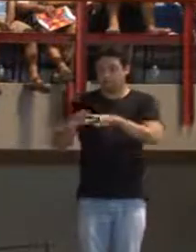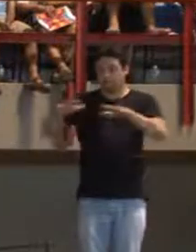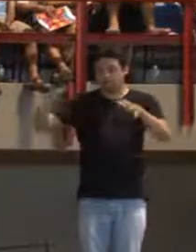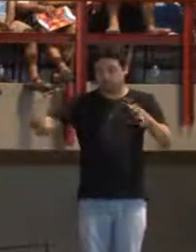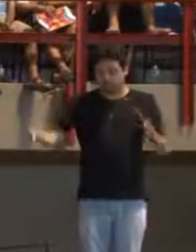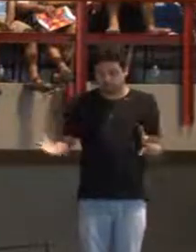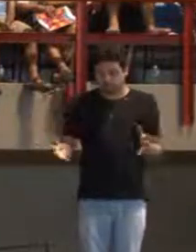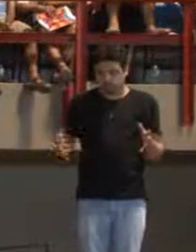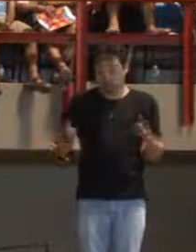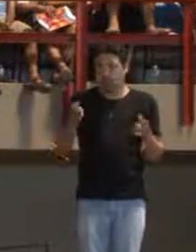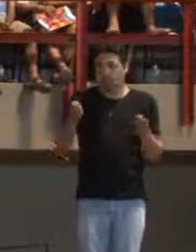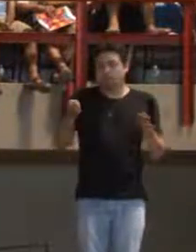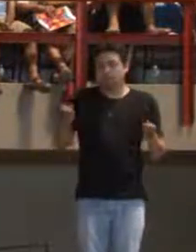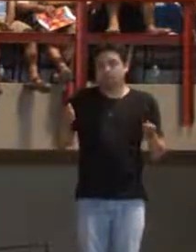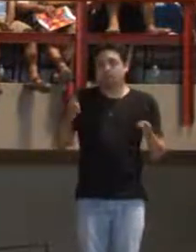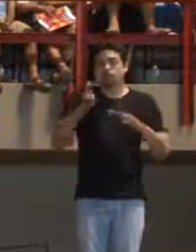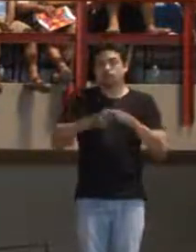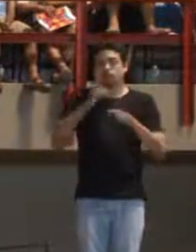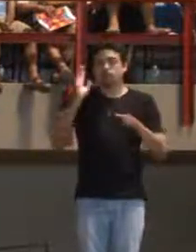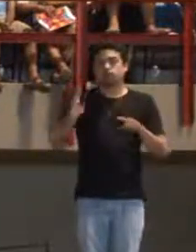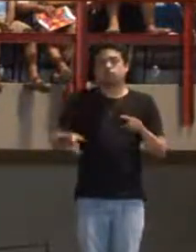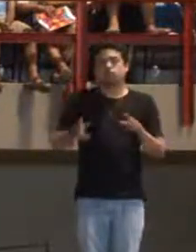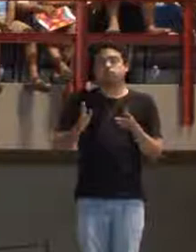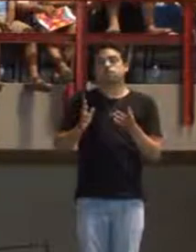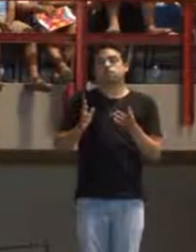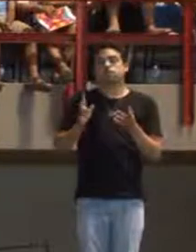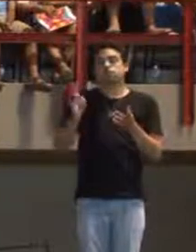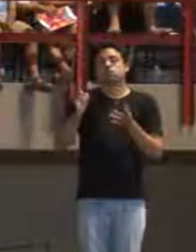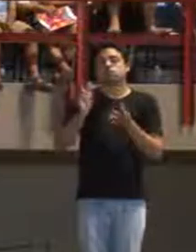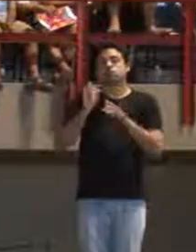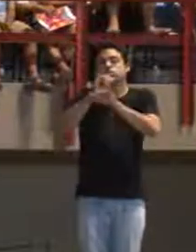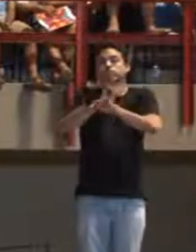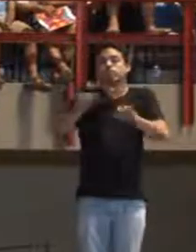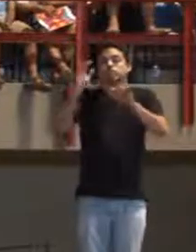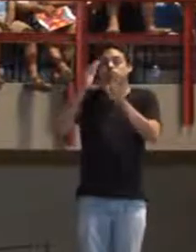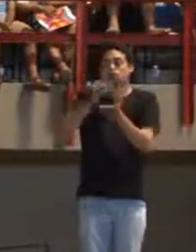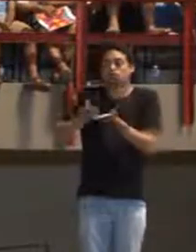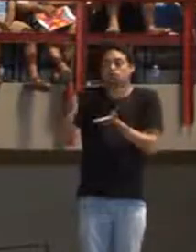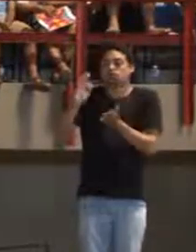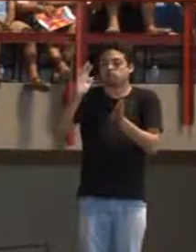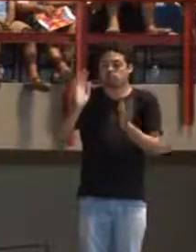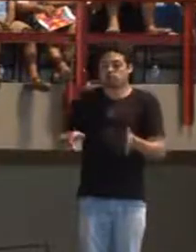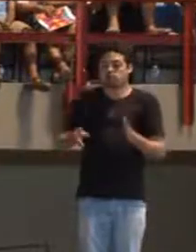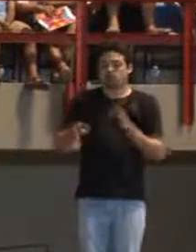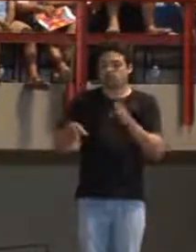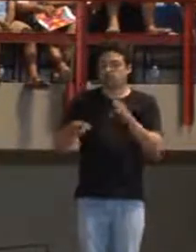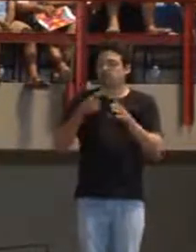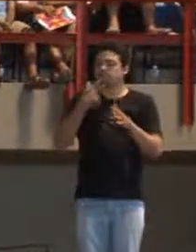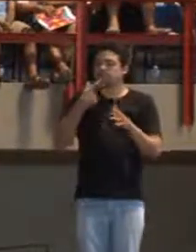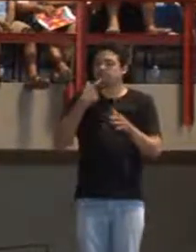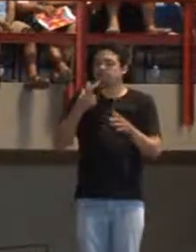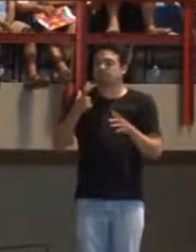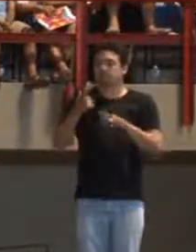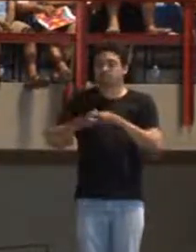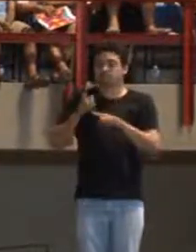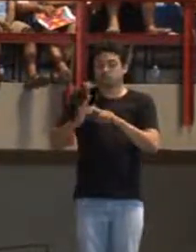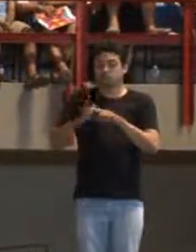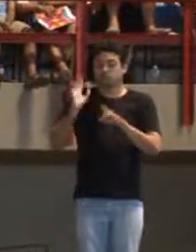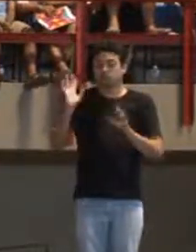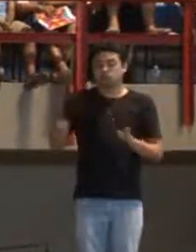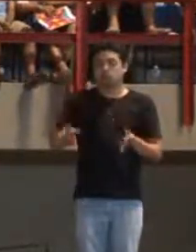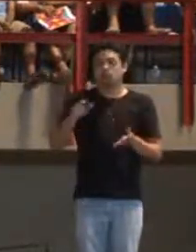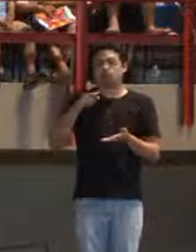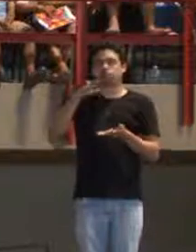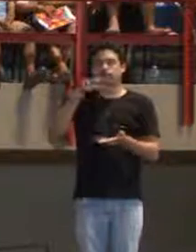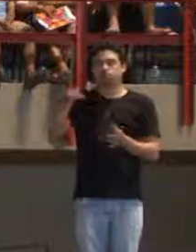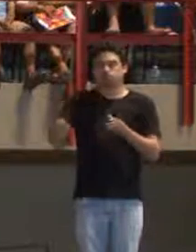hoje é muito pequena, é irrisória, é feita de uma forma só para dizer que o Brasil já está extraindo, tá? Os primeiros bolsões